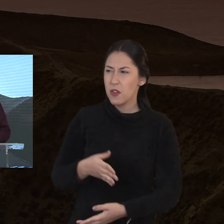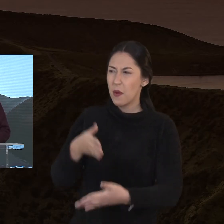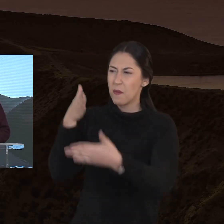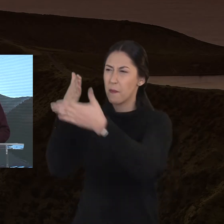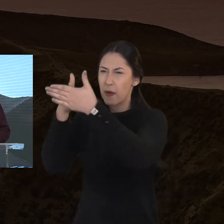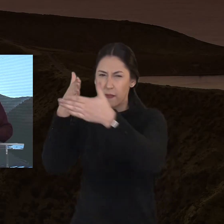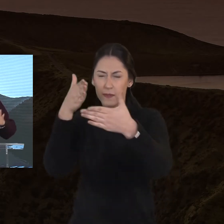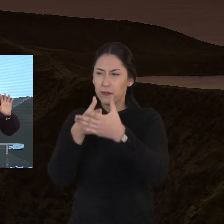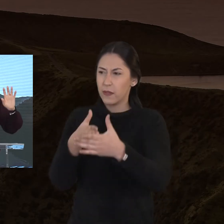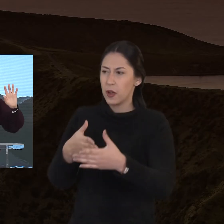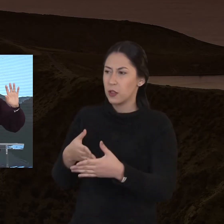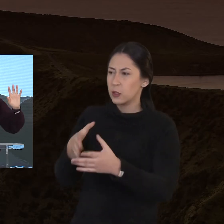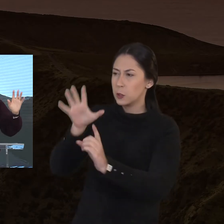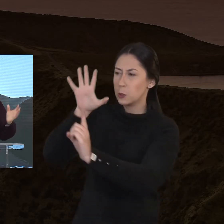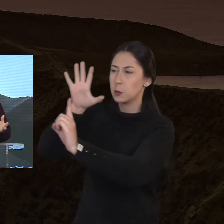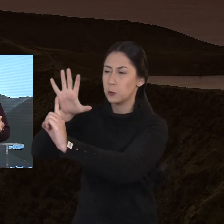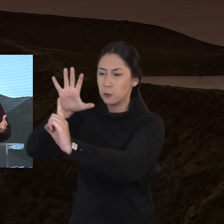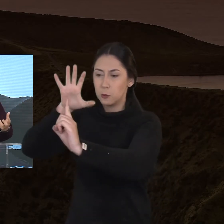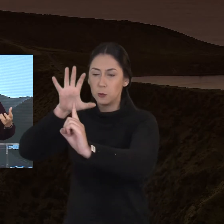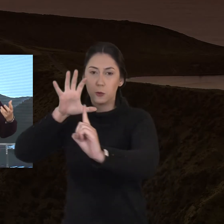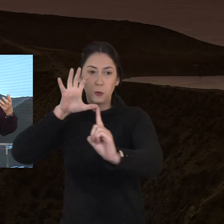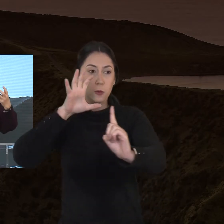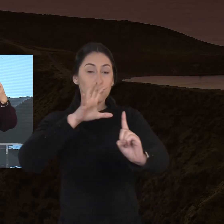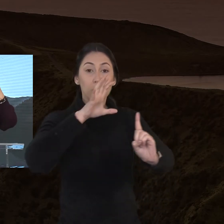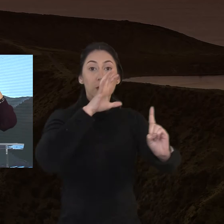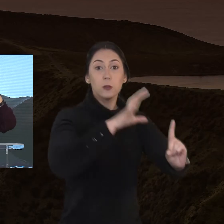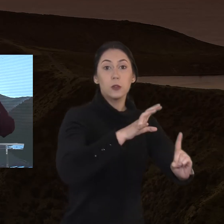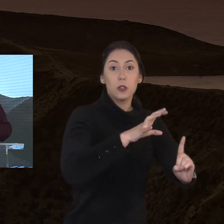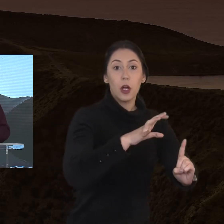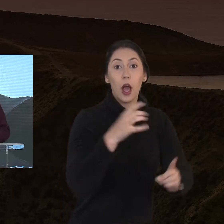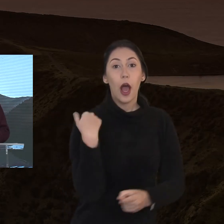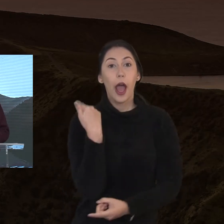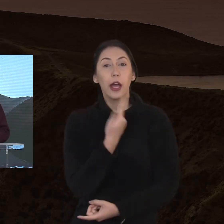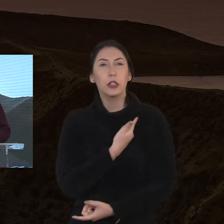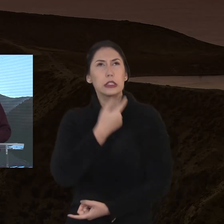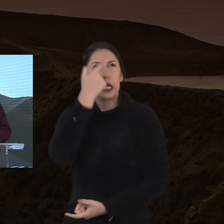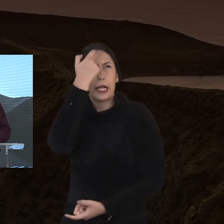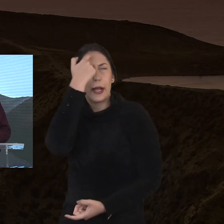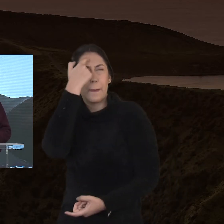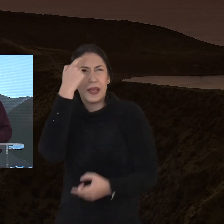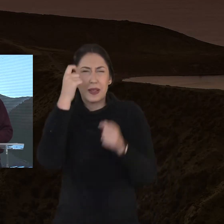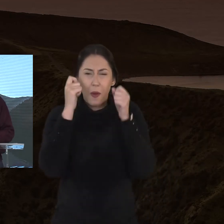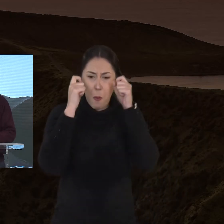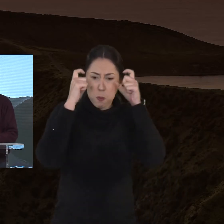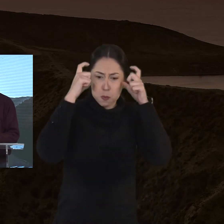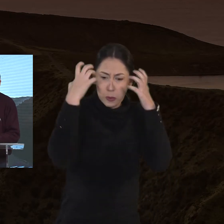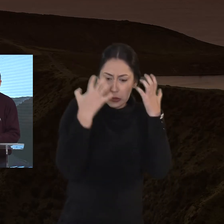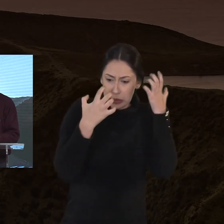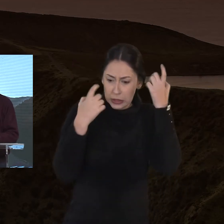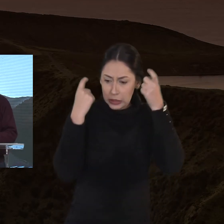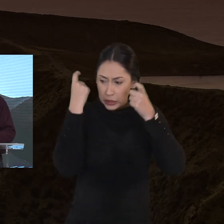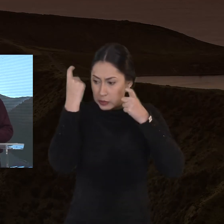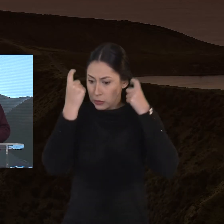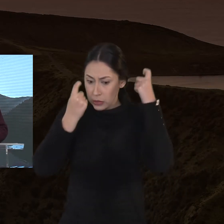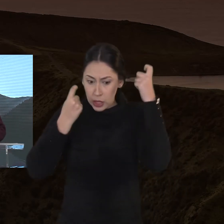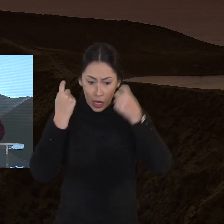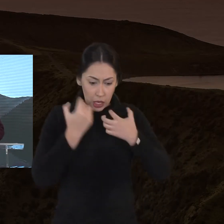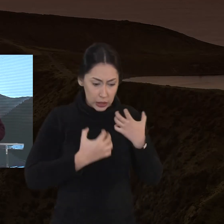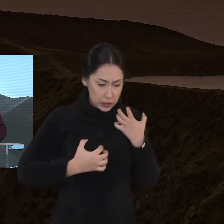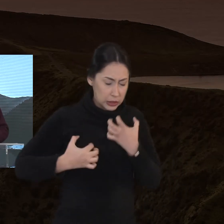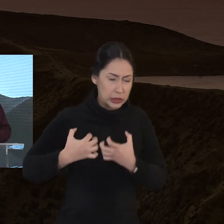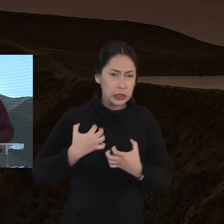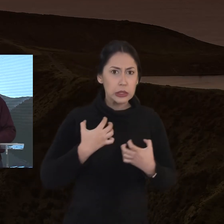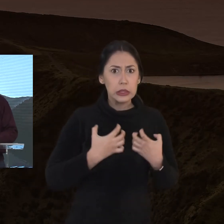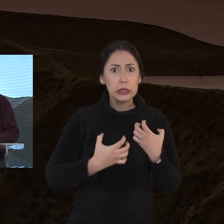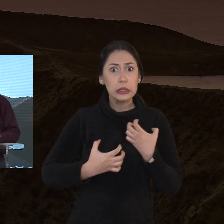as pessoas e ele usa as coisas deste mundo para encher nossa cabeça de coisas para afetar o nosso emocional o nosso estado